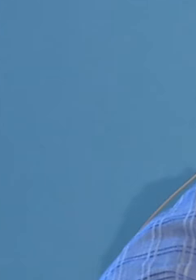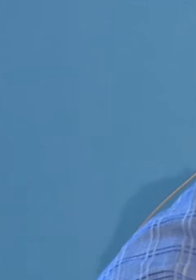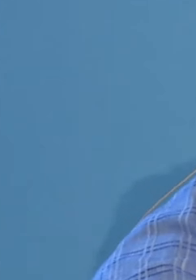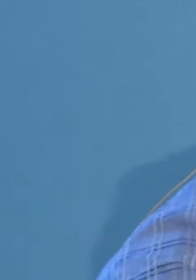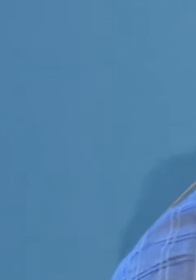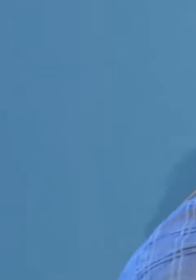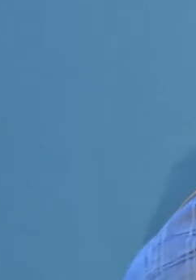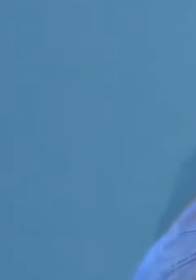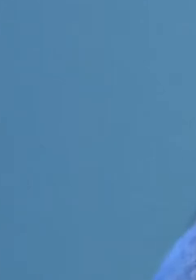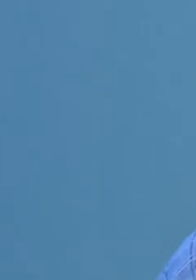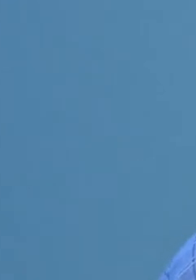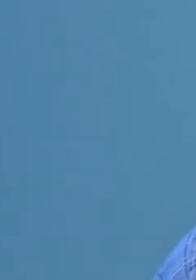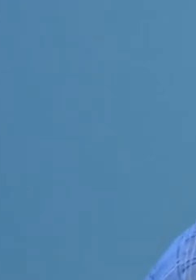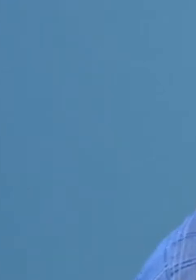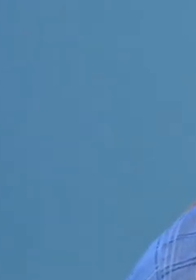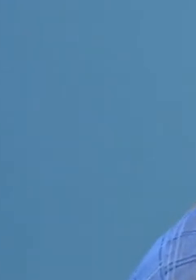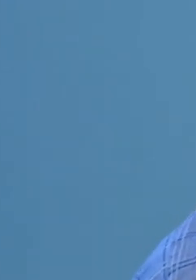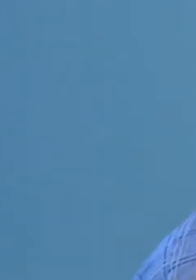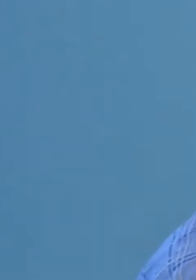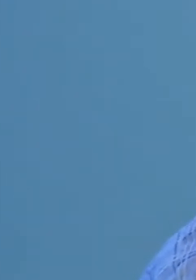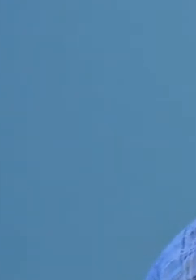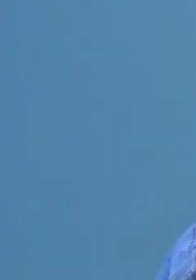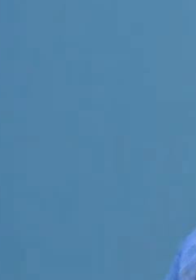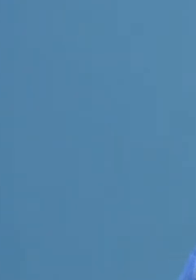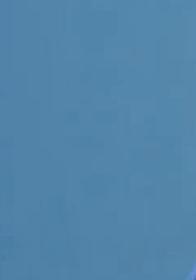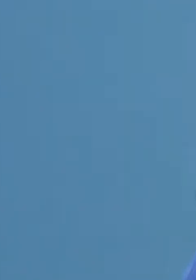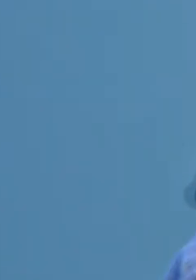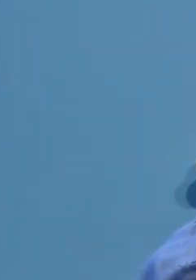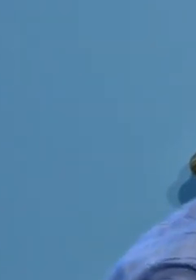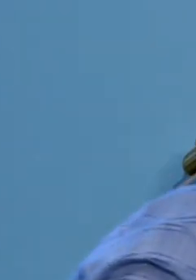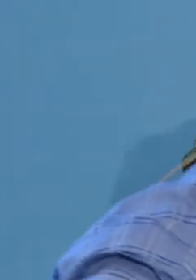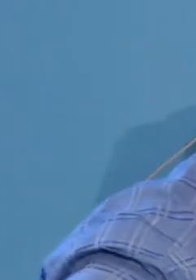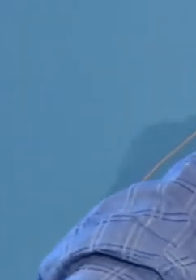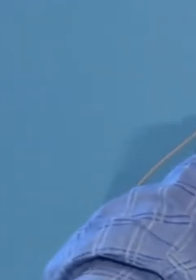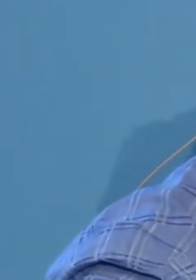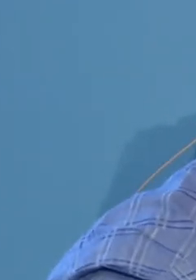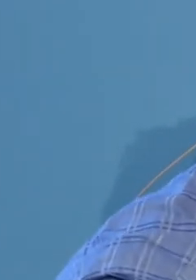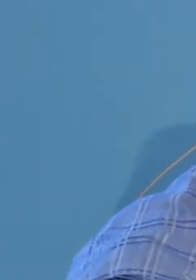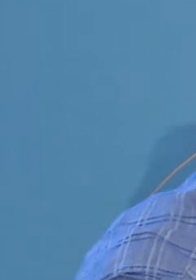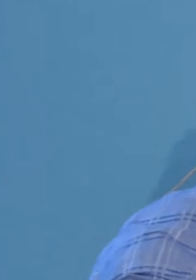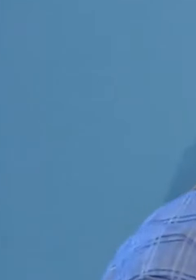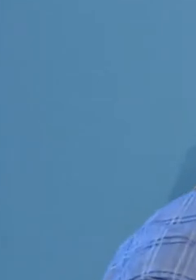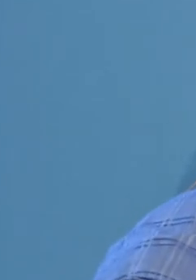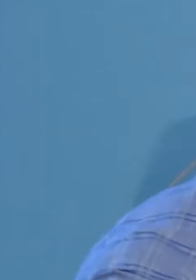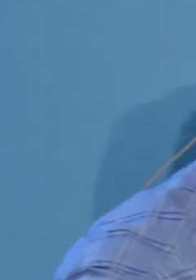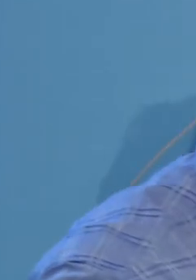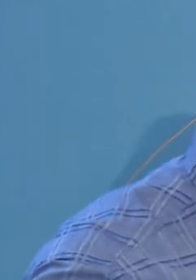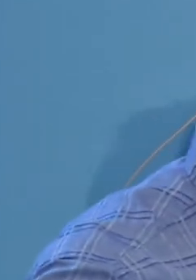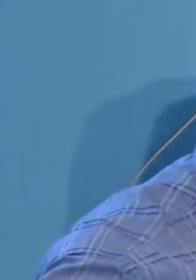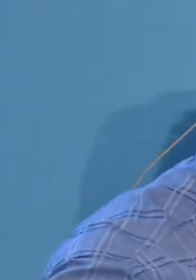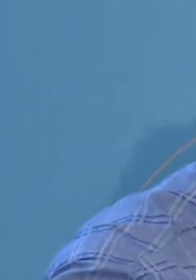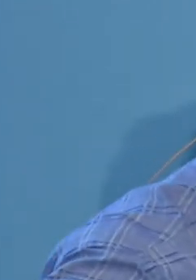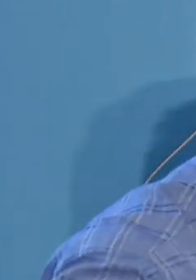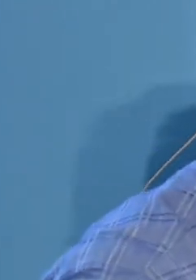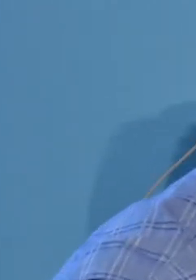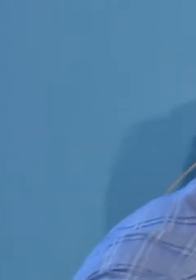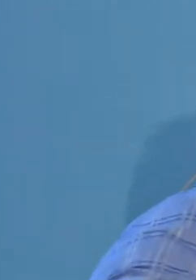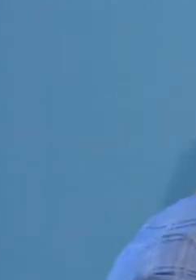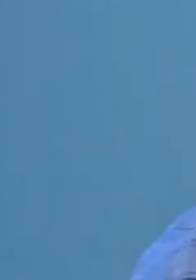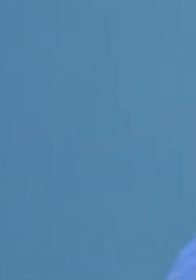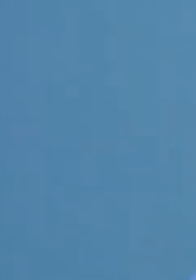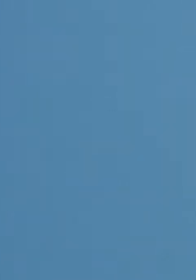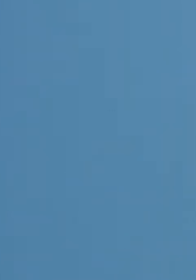den här känslan. Det gäller ju överallt. Behöver vi en ny typ av beteende hos centralorten för